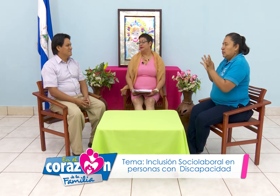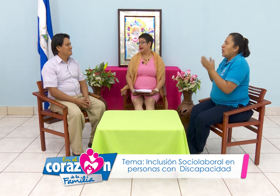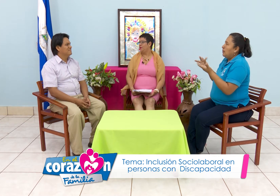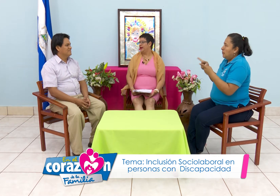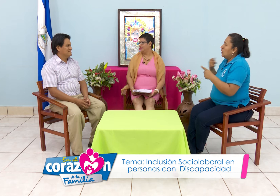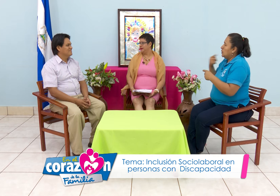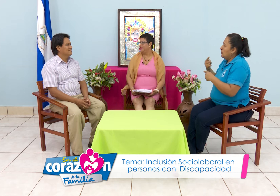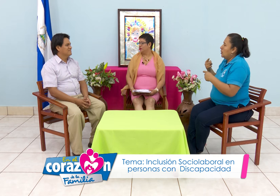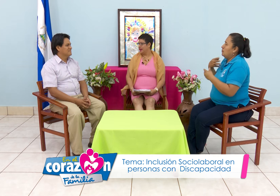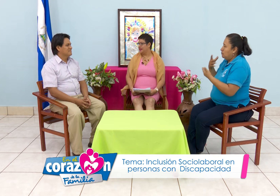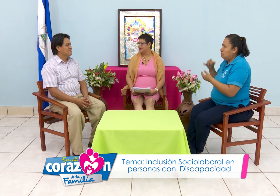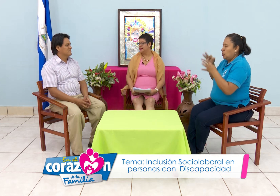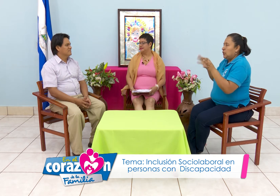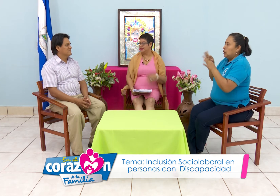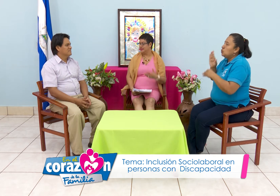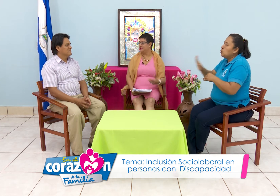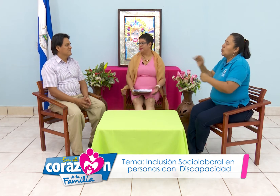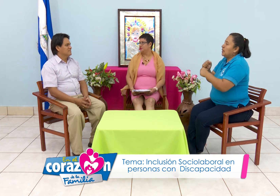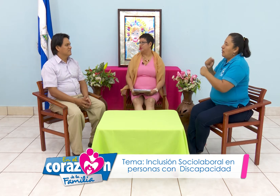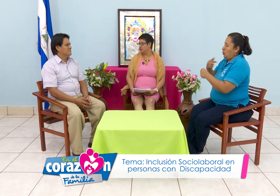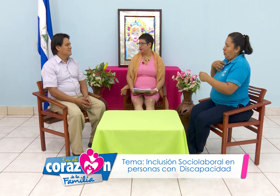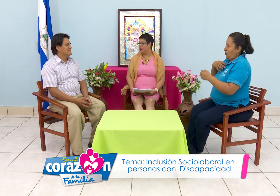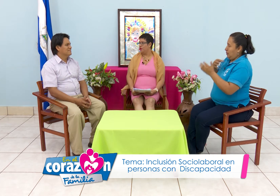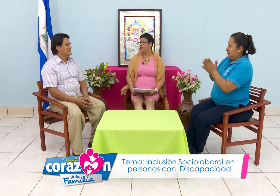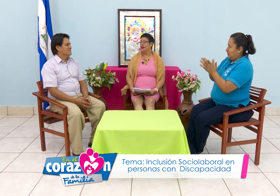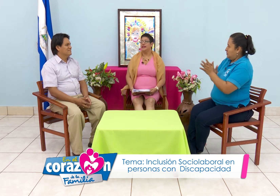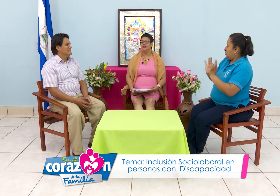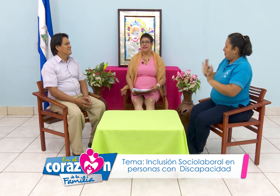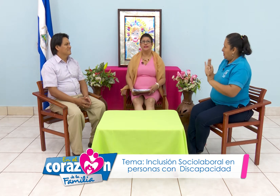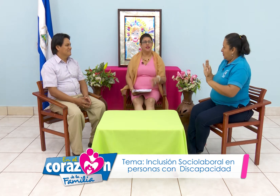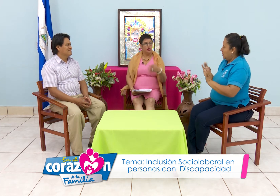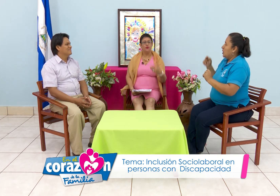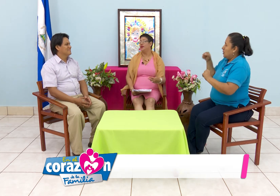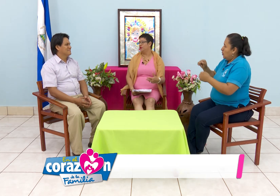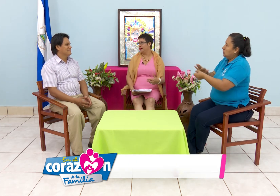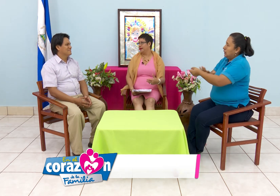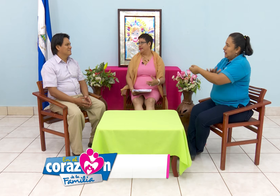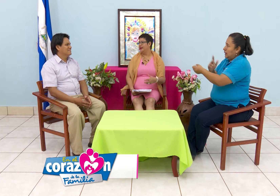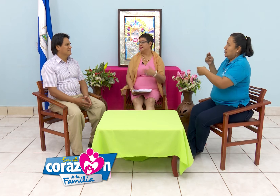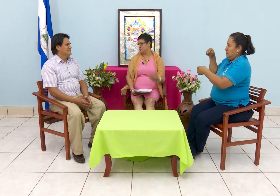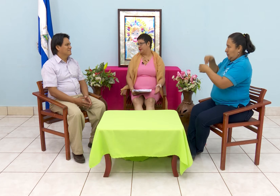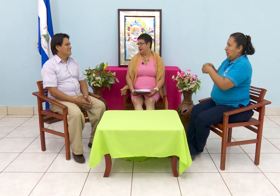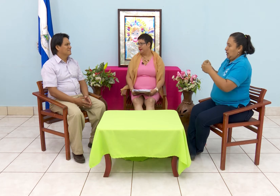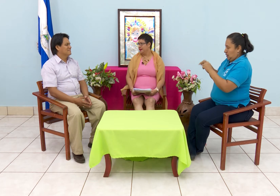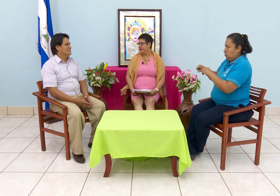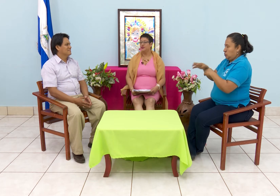dejar huella, ¿verdad?, de lo que hace, y se siente satisfecho con su trabajo y se siente incluido, ¿verdad?, en la sociedad. Eso es lo